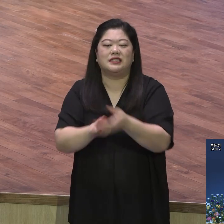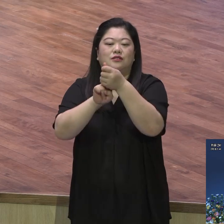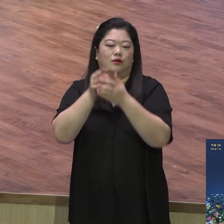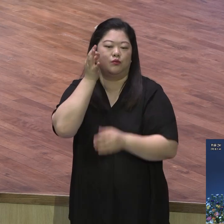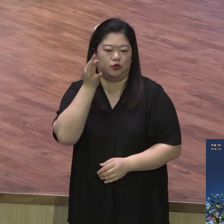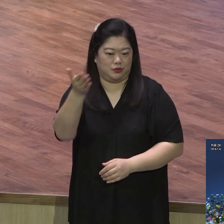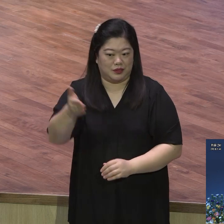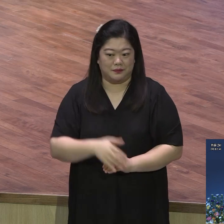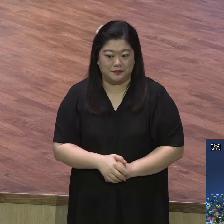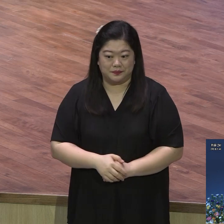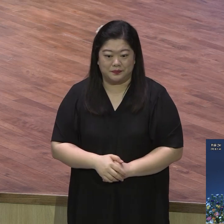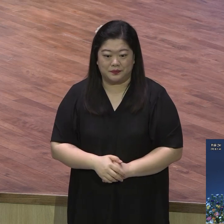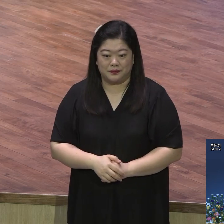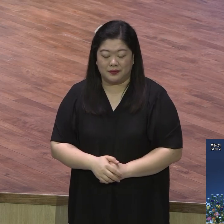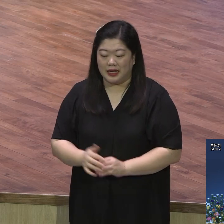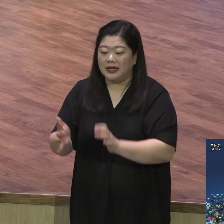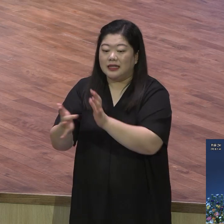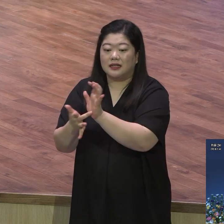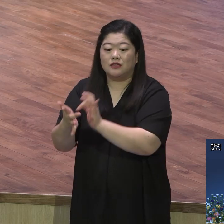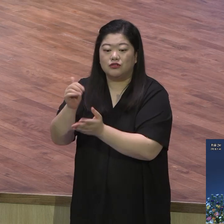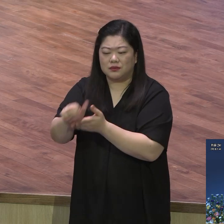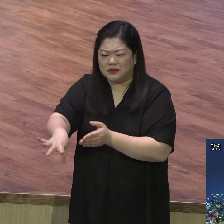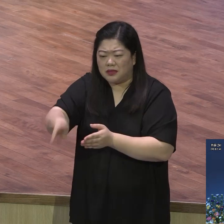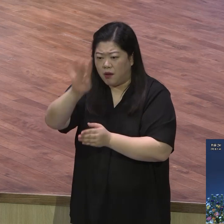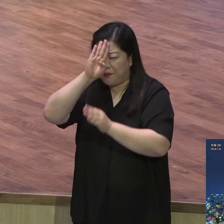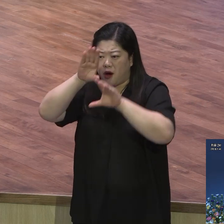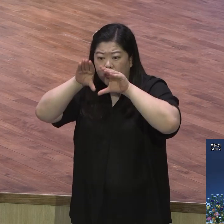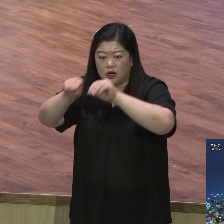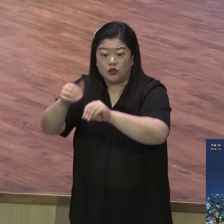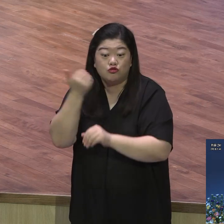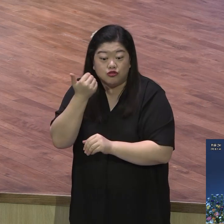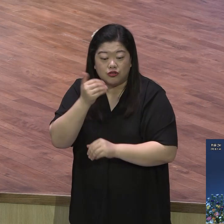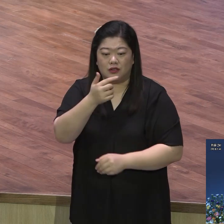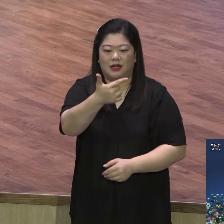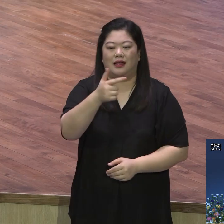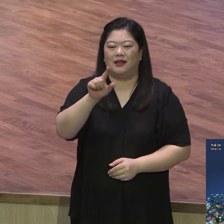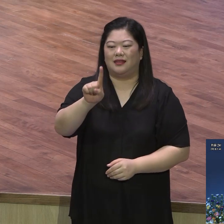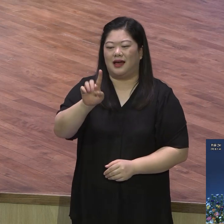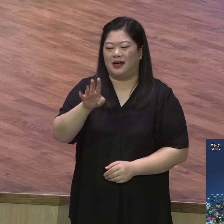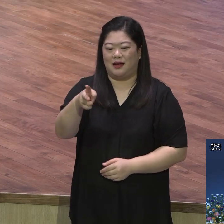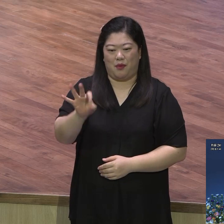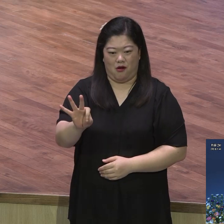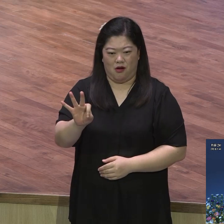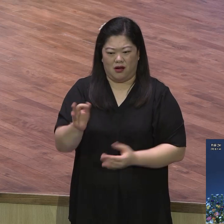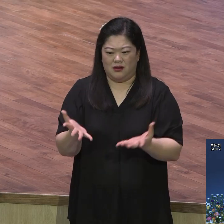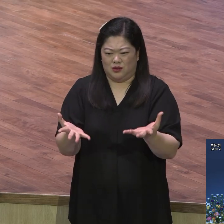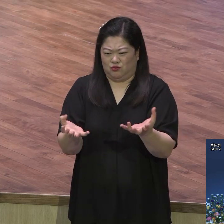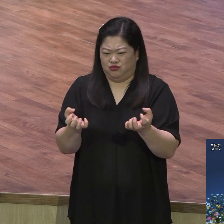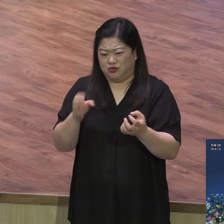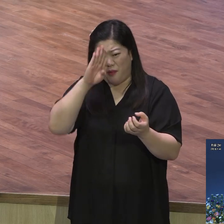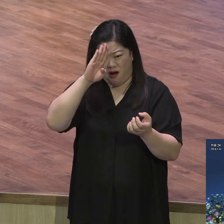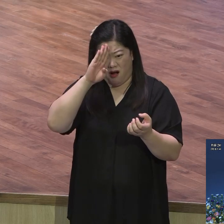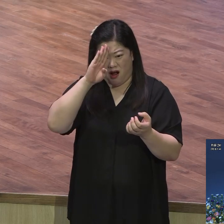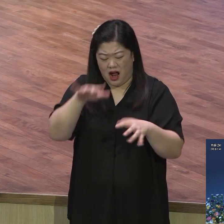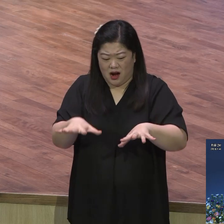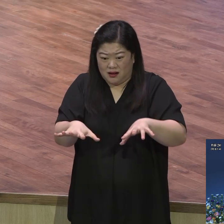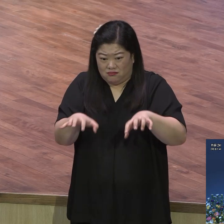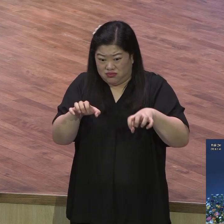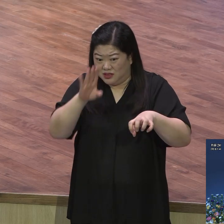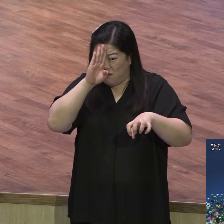첫 환자가 누구예요? 나환자예요. 나병 환자. 그 치유 사건인데. 그리고